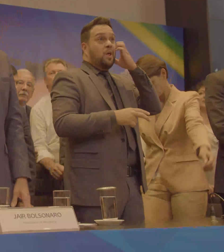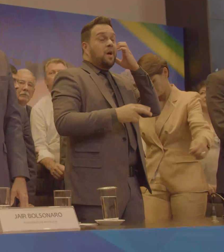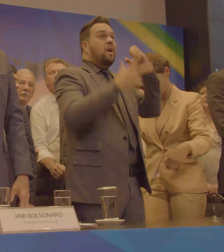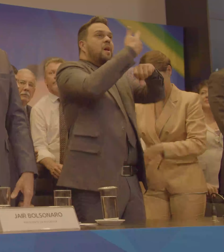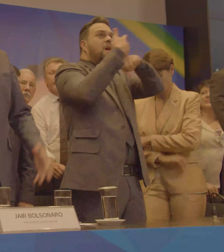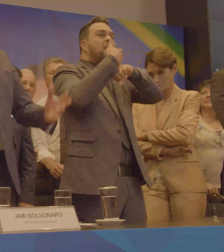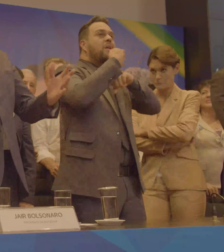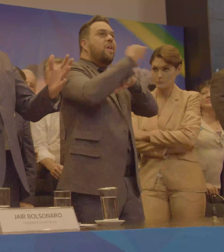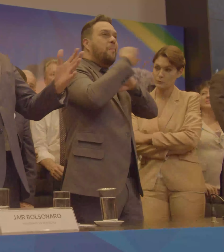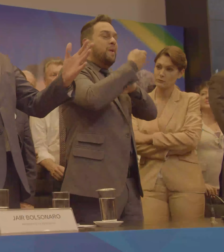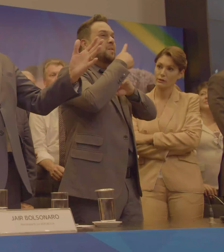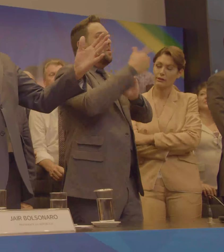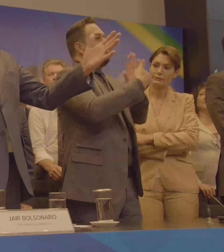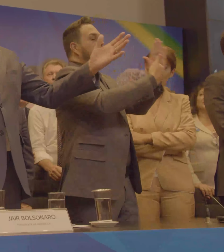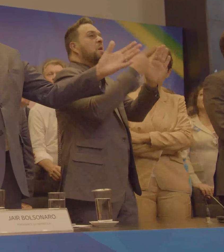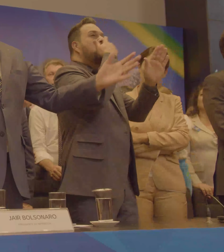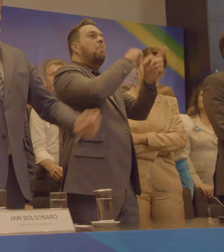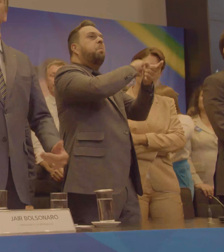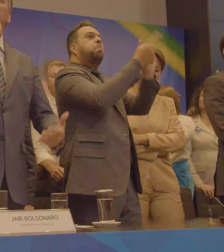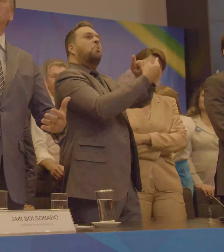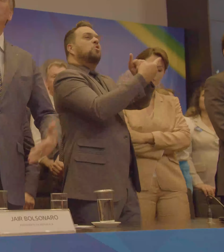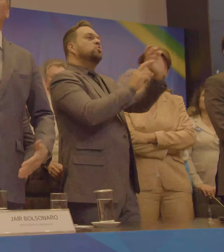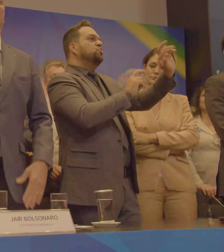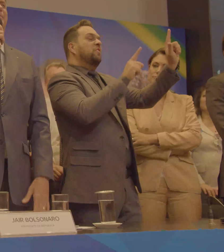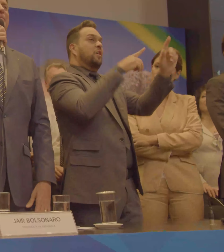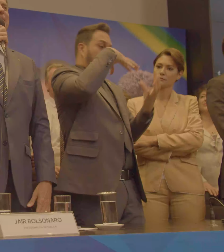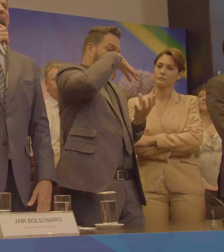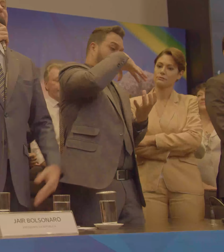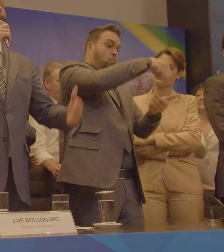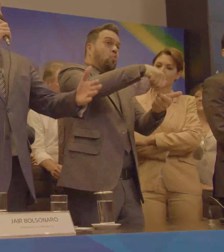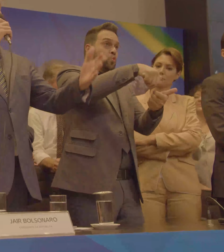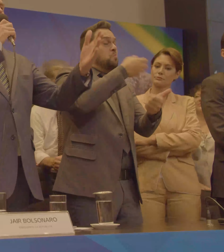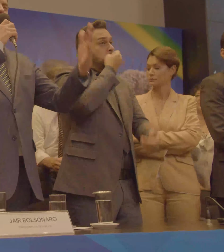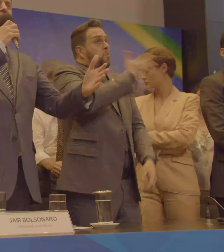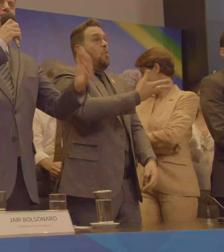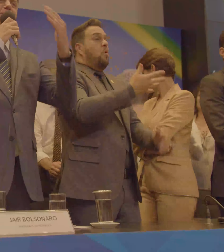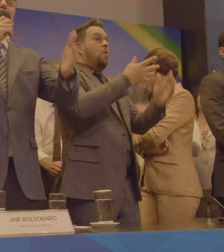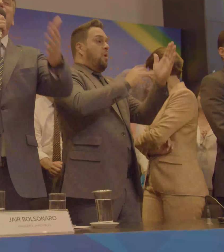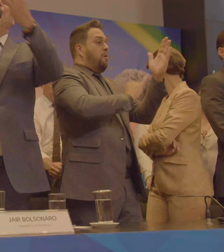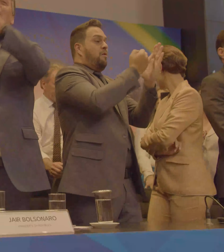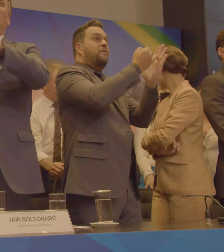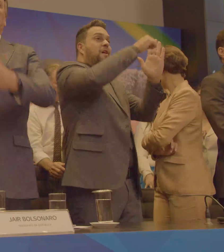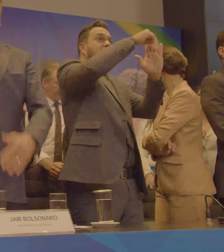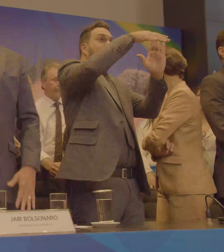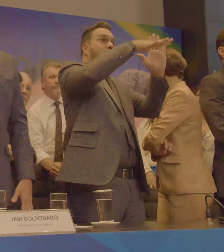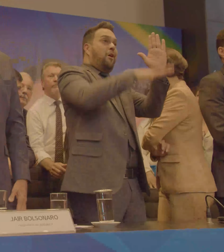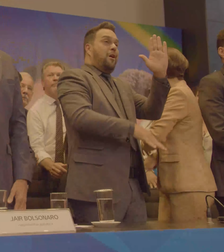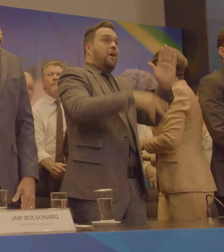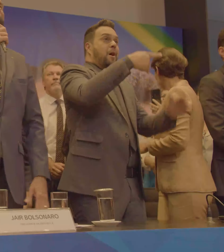imprensa, o Brasil na contramão do mundo. Que bom! Inflação em baixa, PIB em